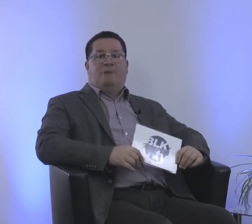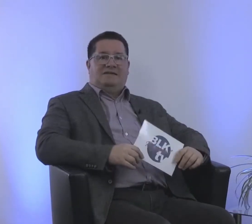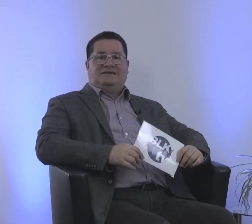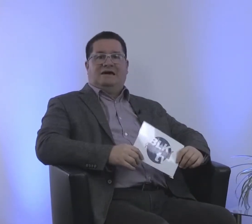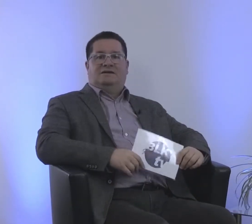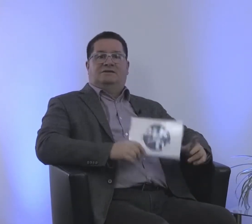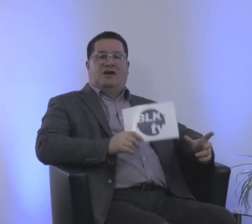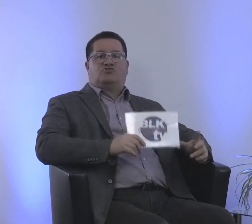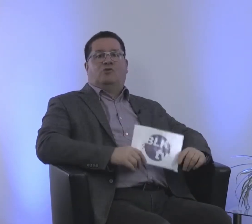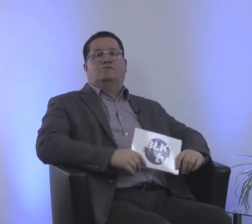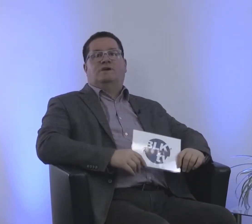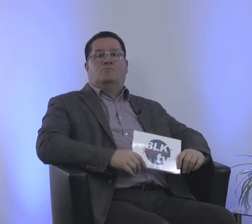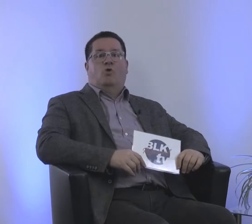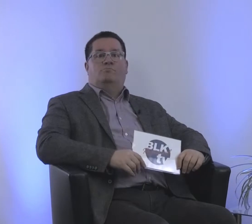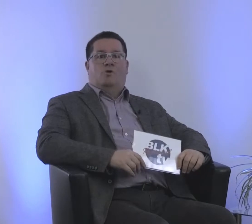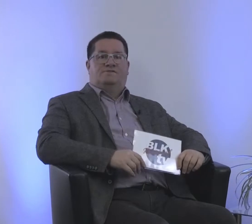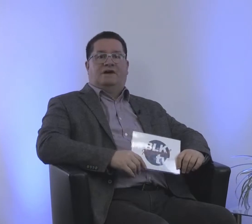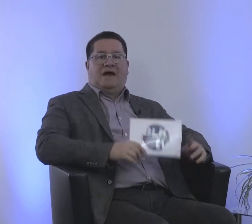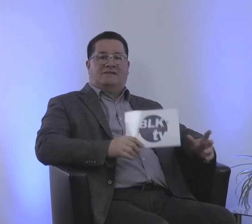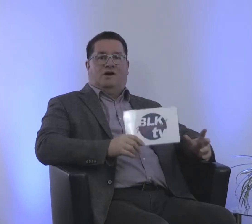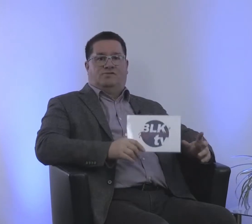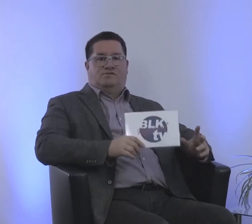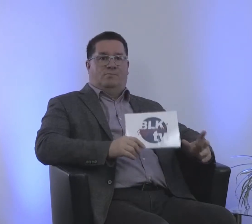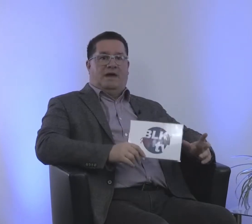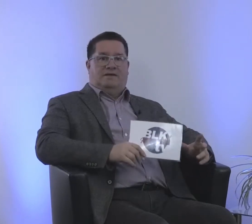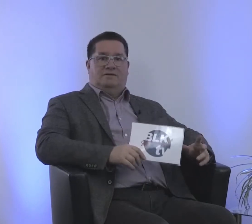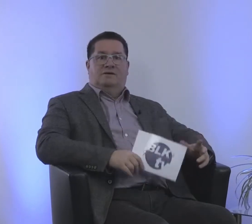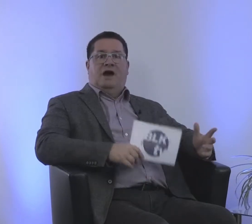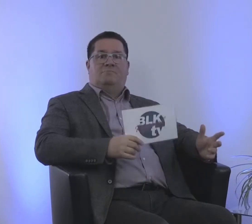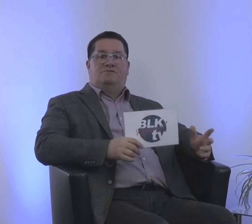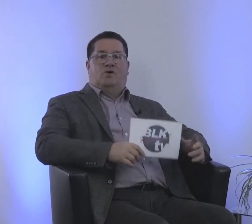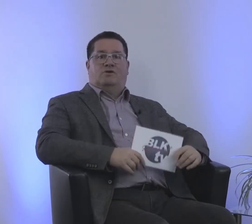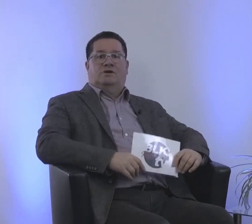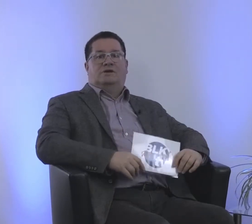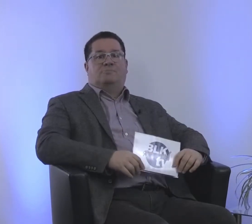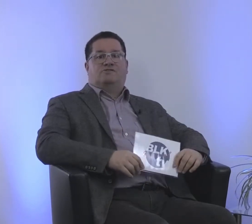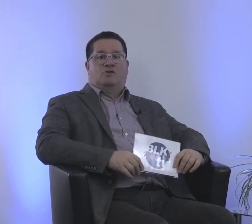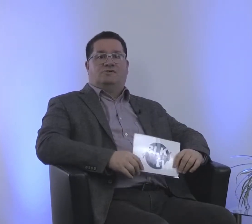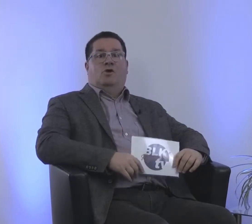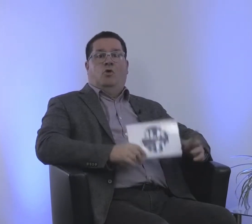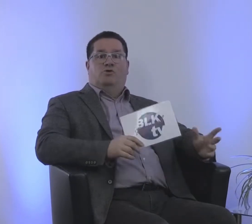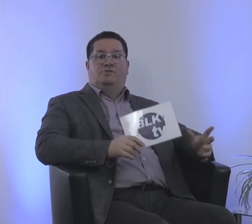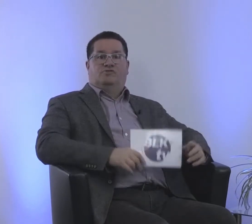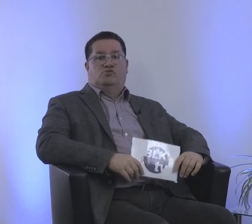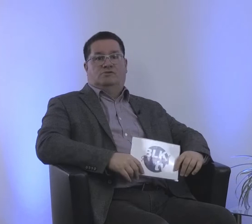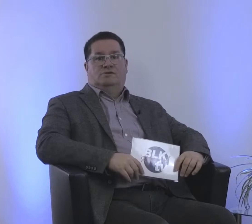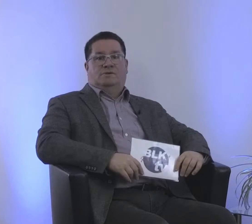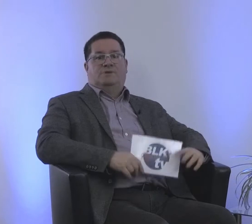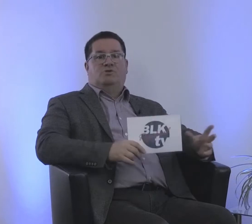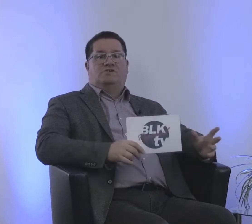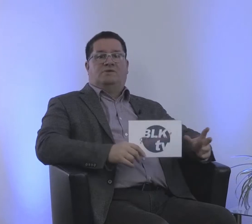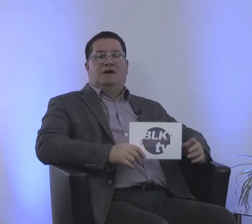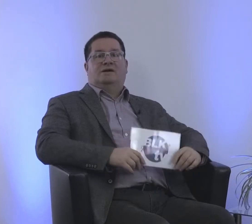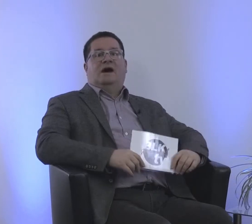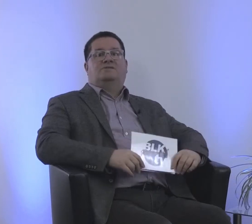ersten Beitrag, da schauen wir im Hohen Mölsner Rathaus vorbei. Am Mittwoch gab es dort hohen Besuch.